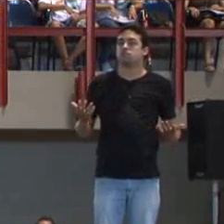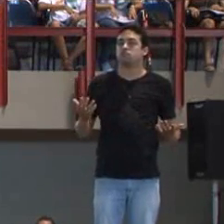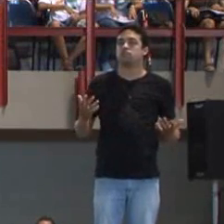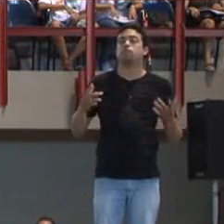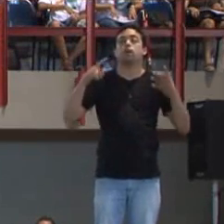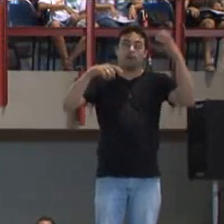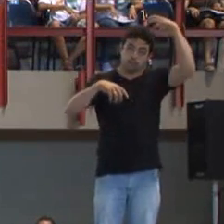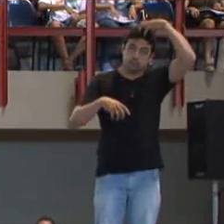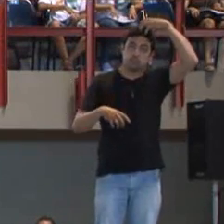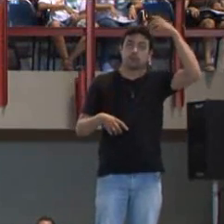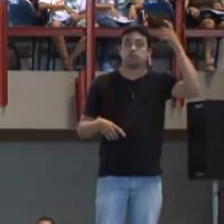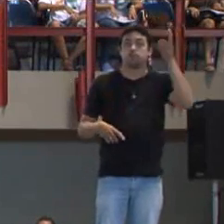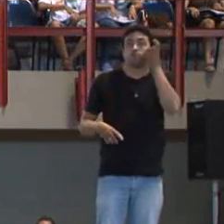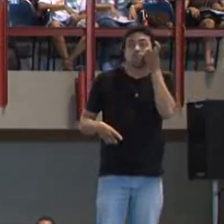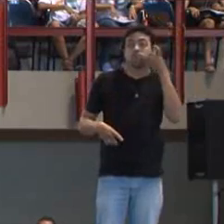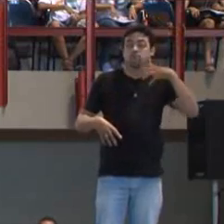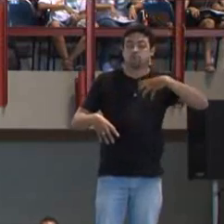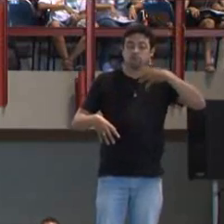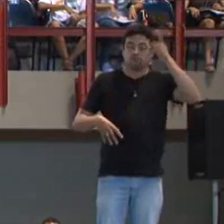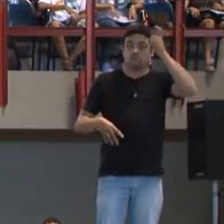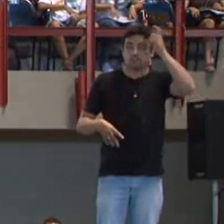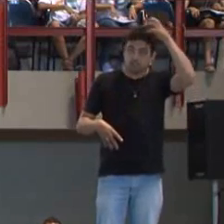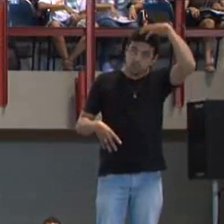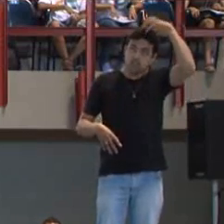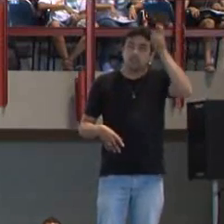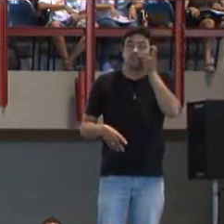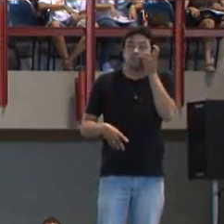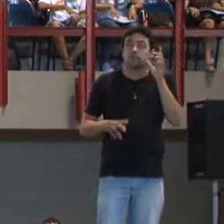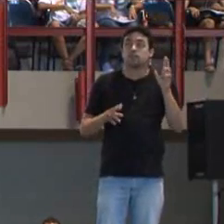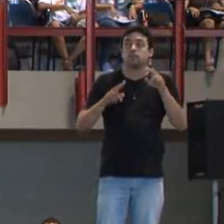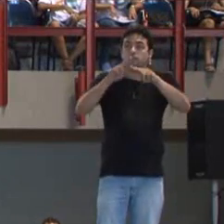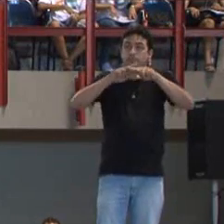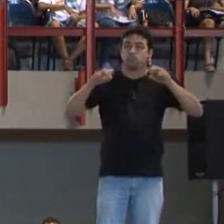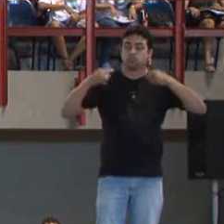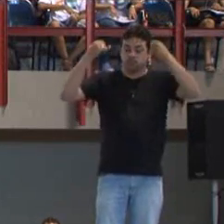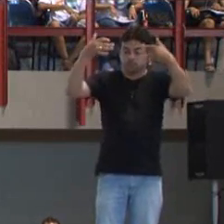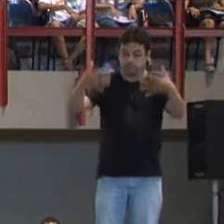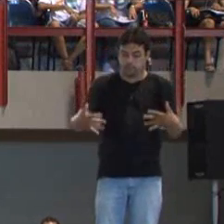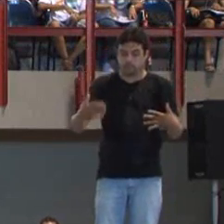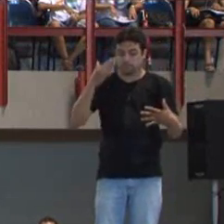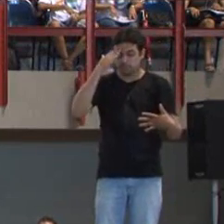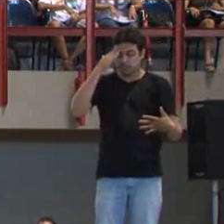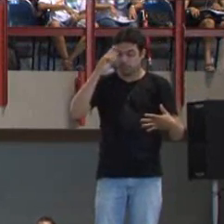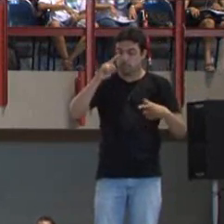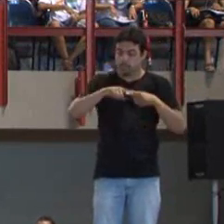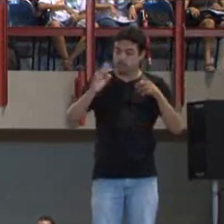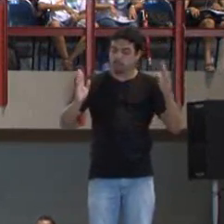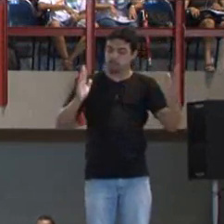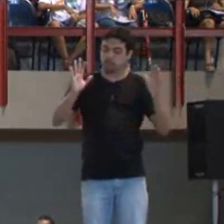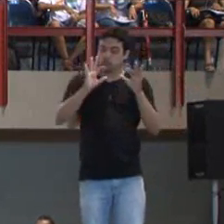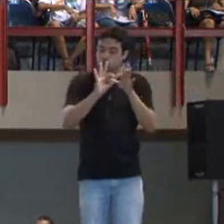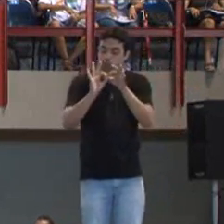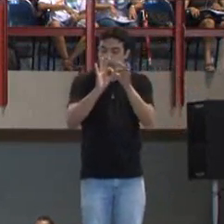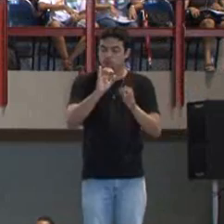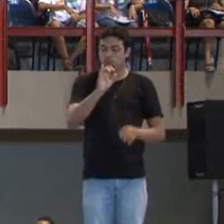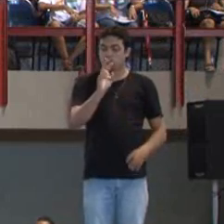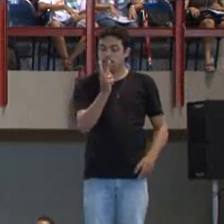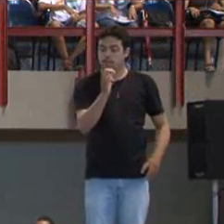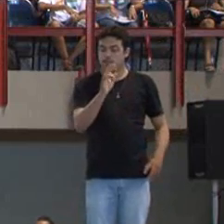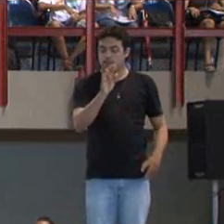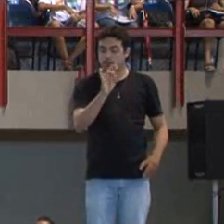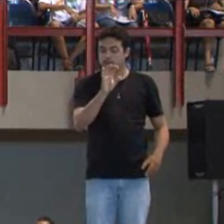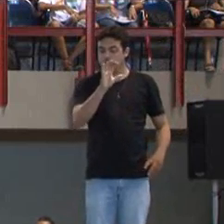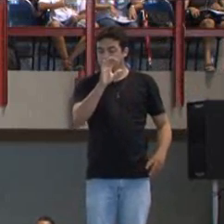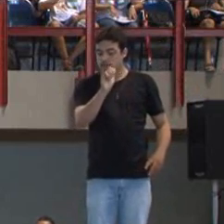rei da Espanha. Tá? Esse momento, encurtando para vocês entenderem, é o momento da União Ibérica. Então lembrem,